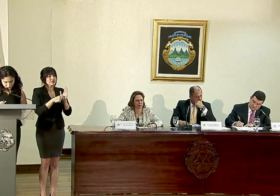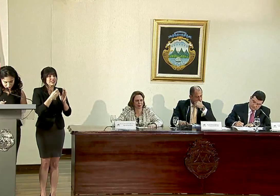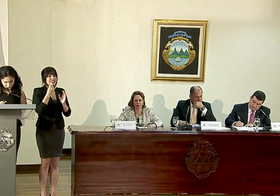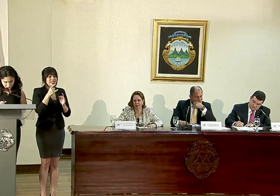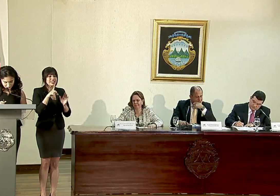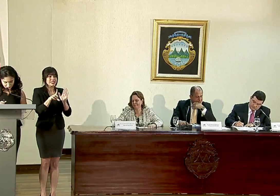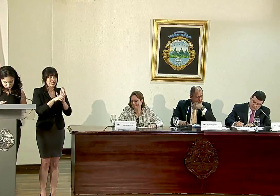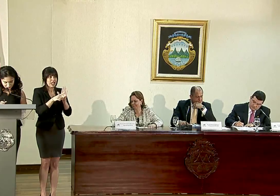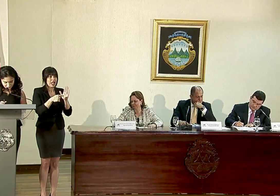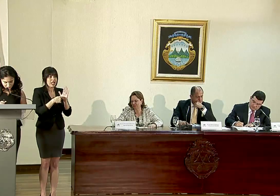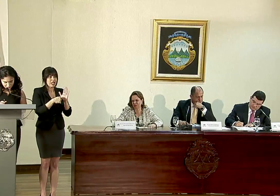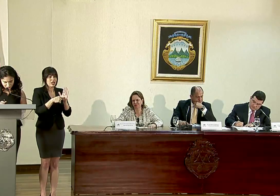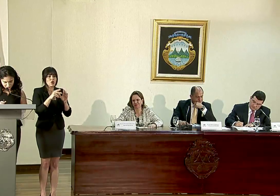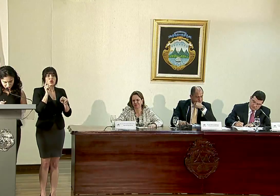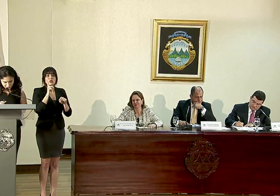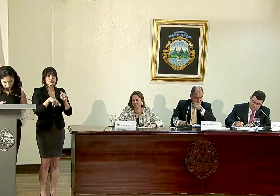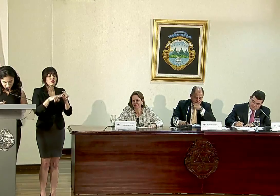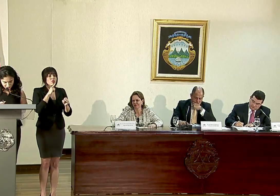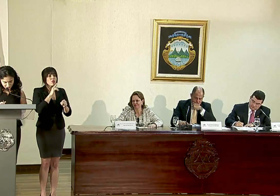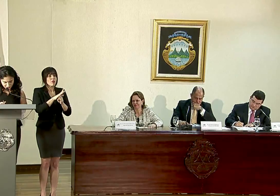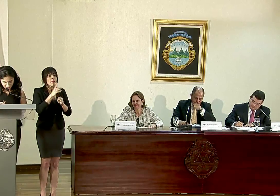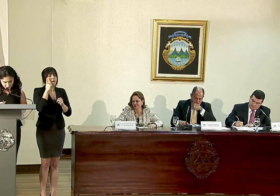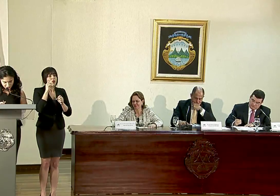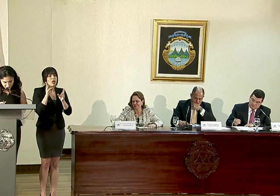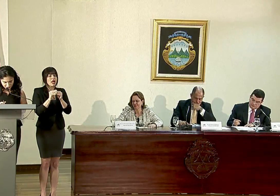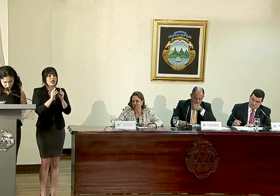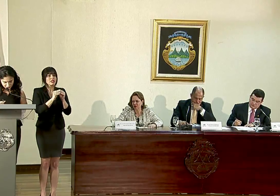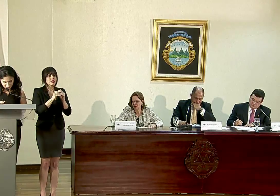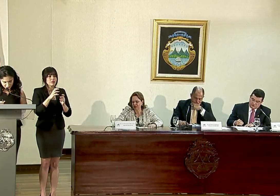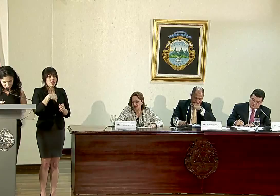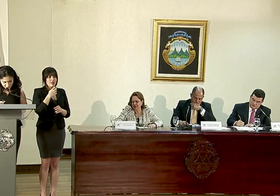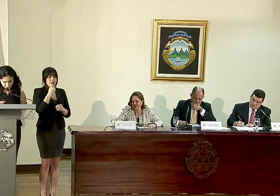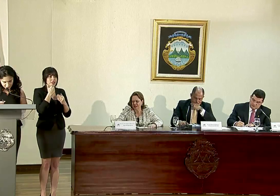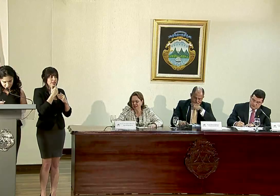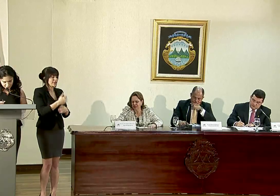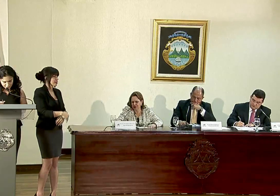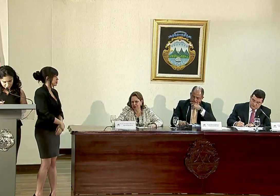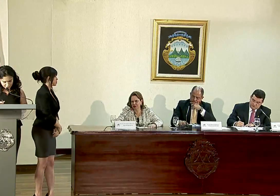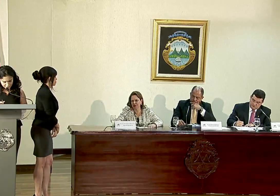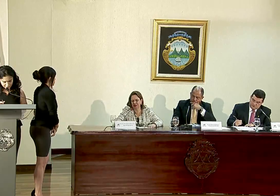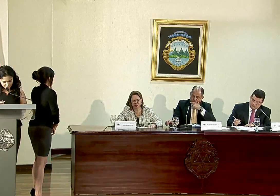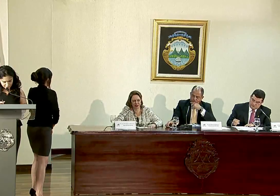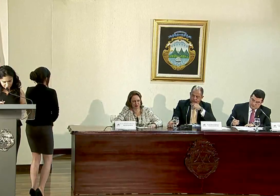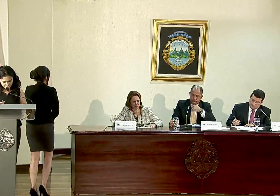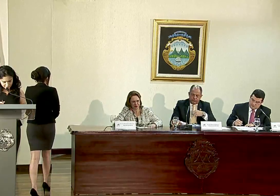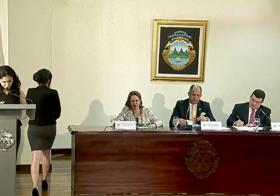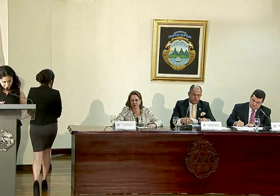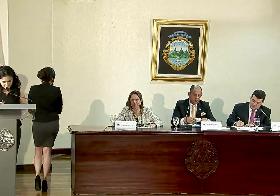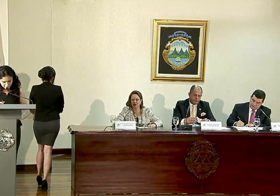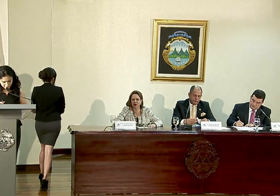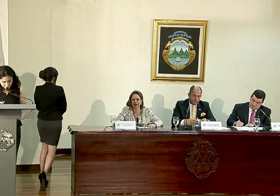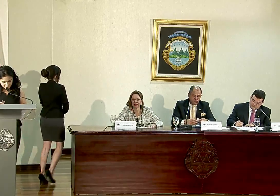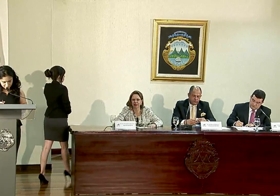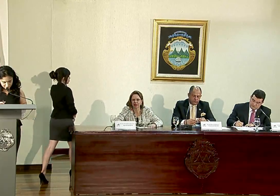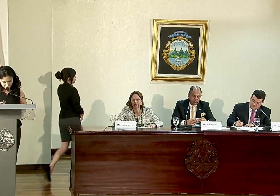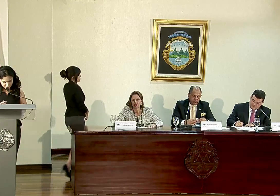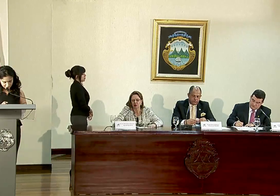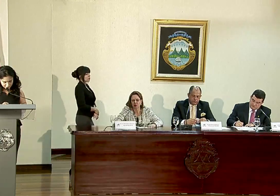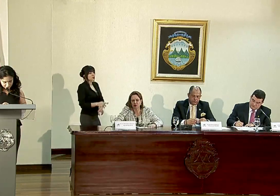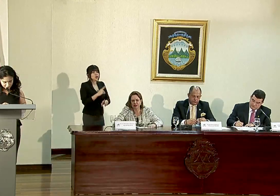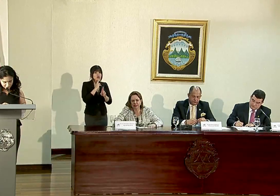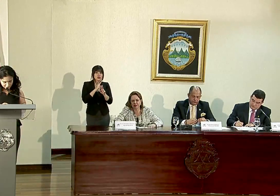si está la ley no se puede cumplir porque las cámaras se le levantan gracias te voy a contestar en primer lugar